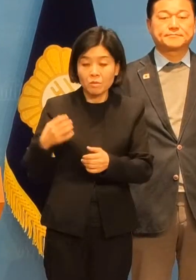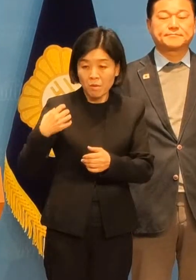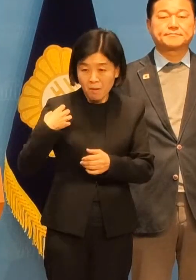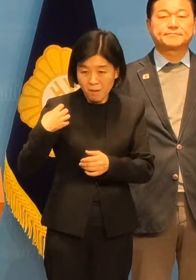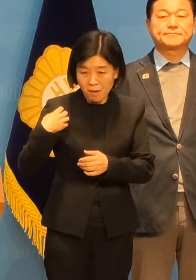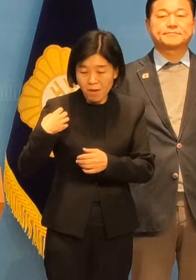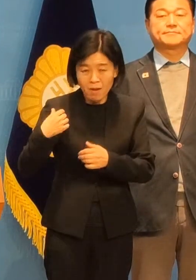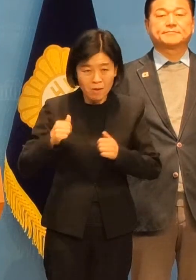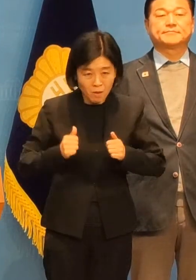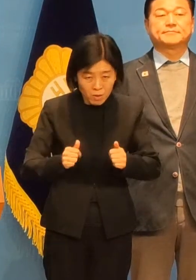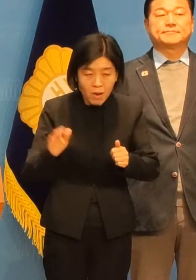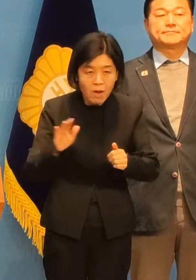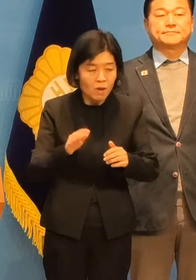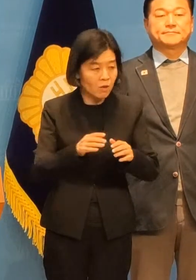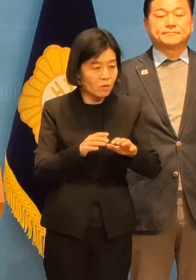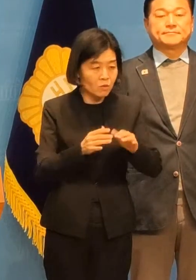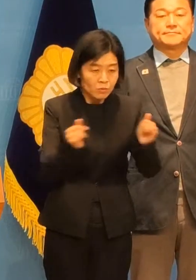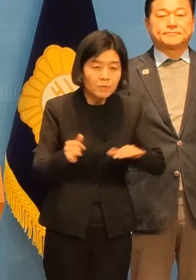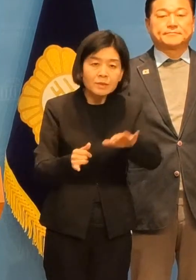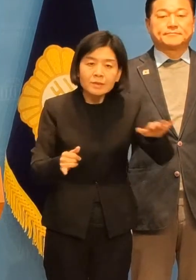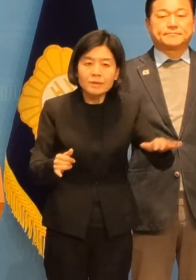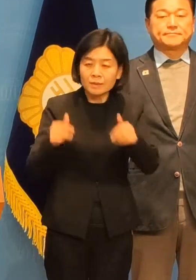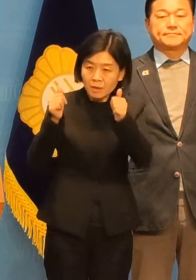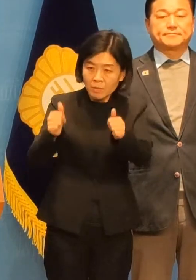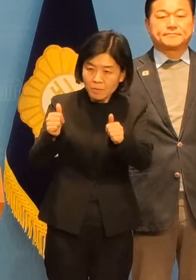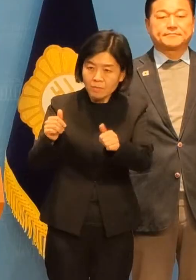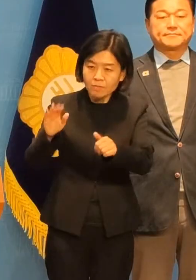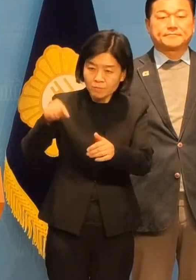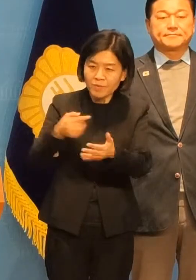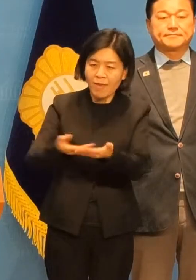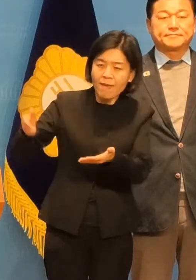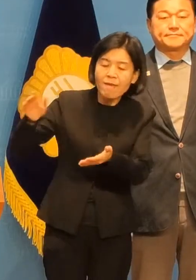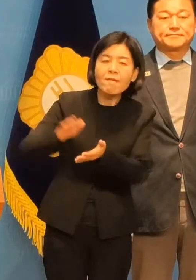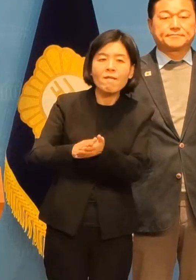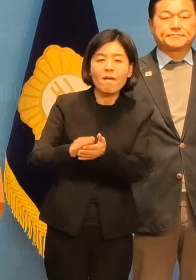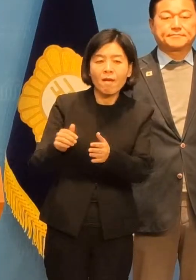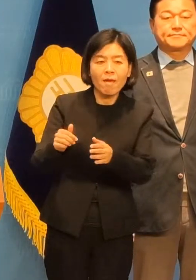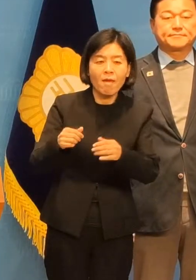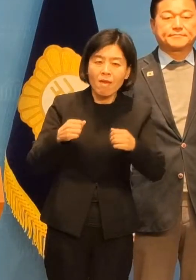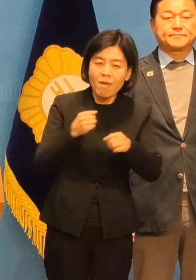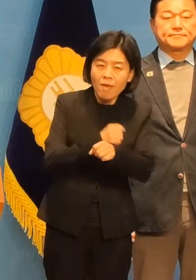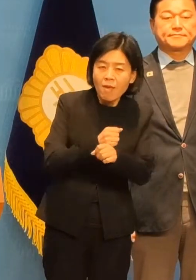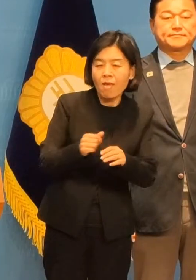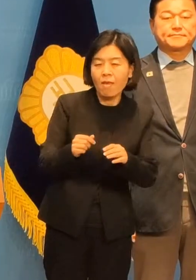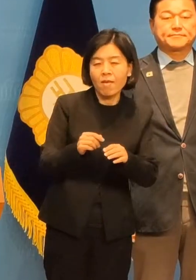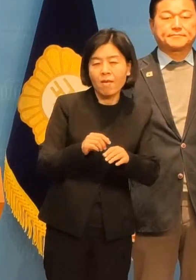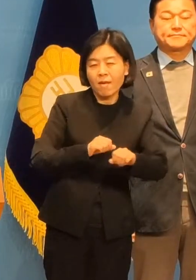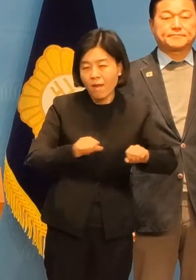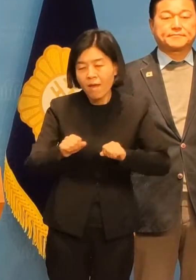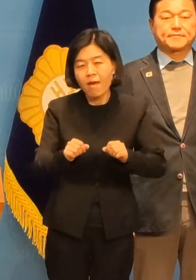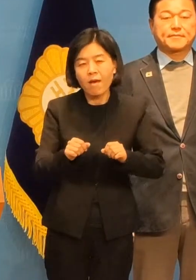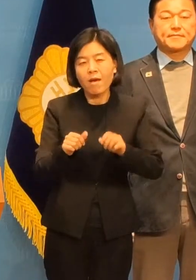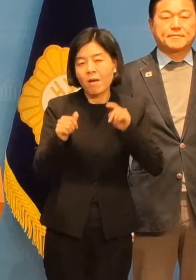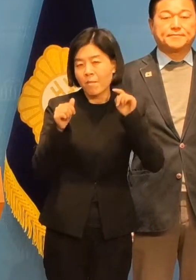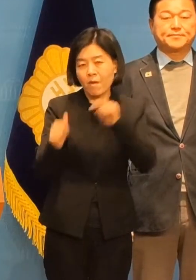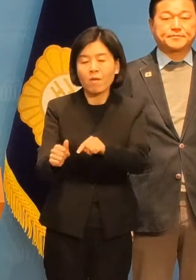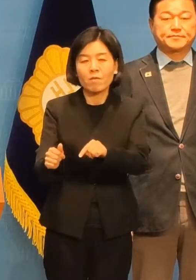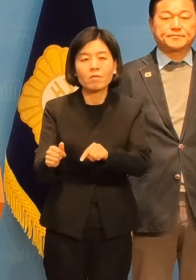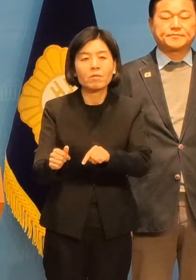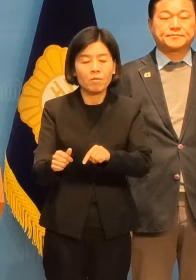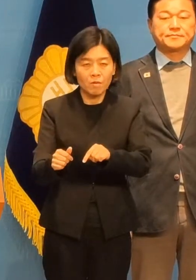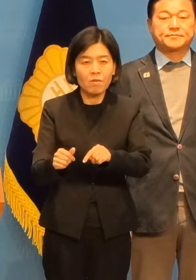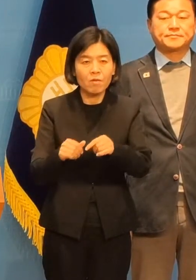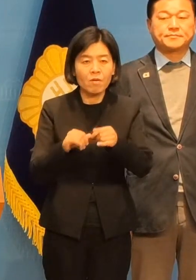국민이 사법부 개혁에 앞장설 것이다. 국민이 사법부 개혁을 강력히 명령하실